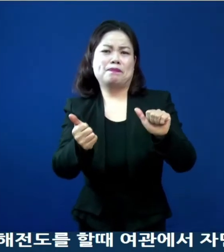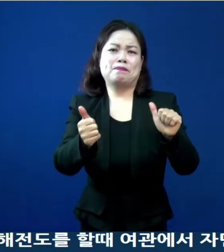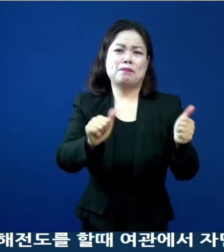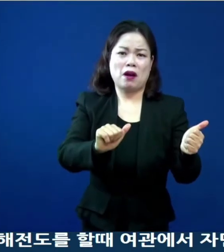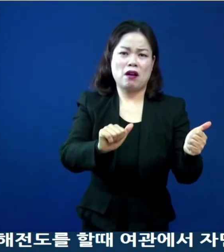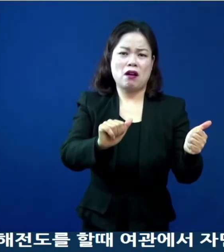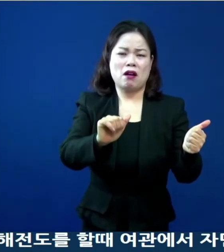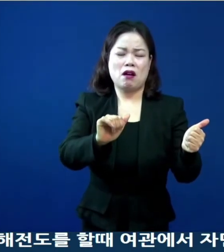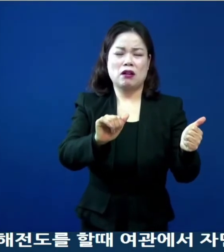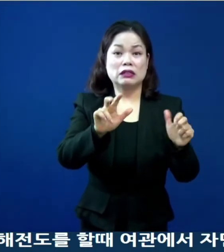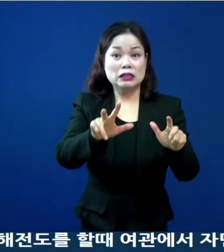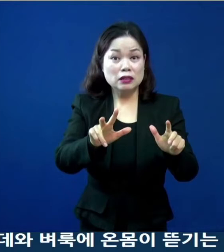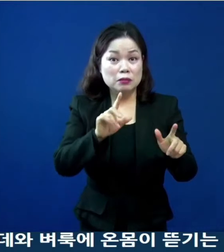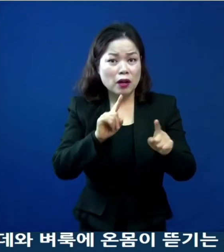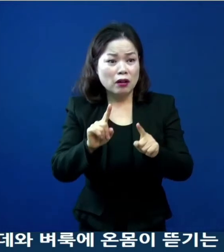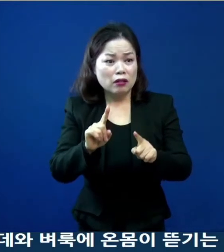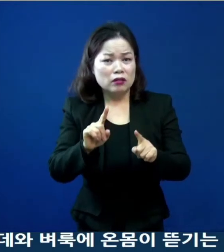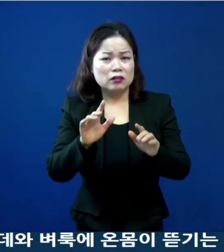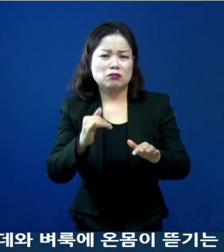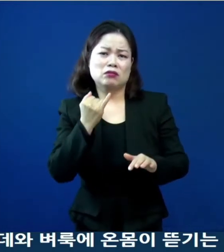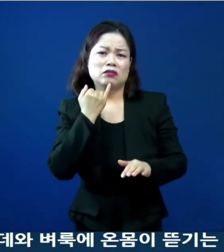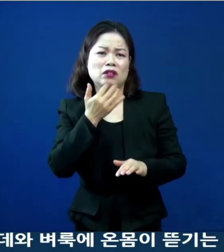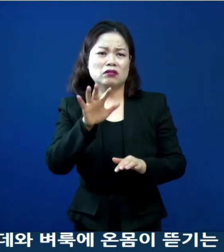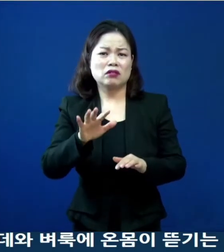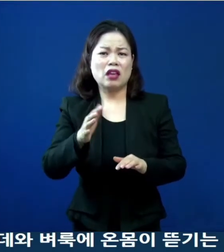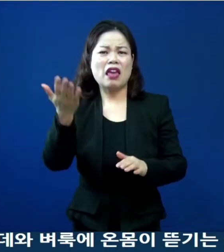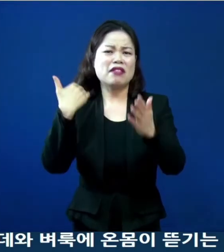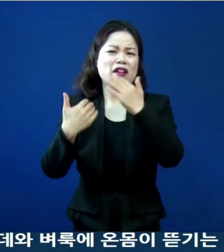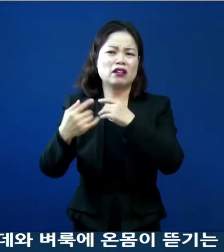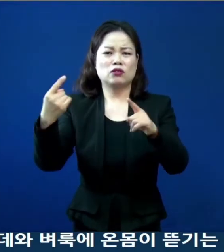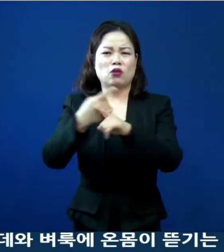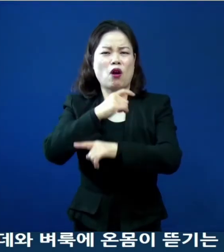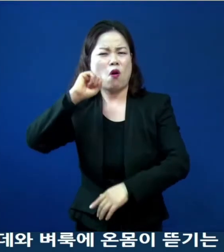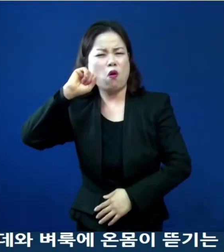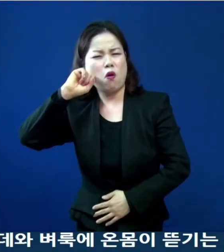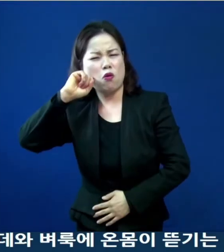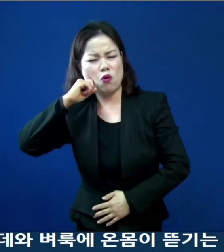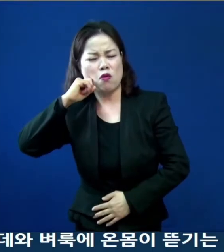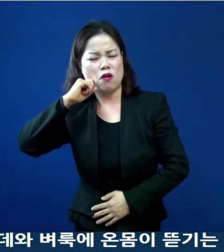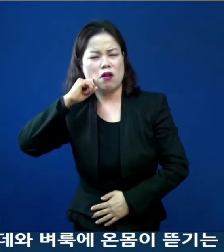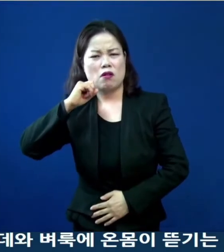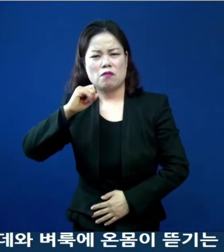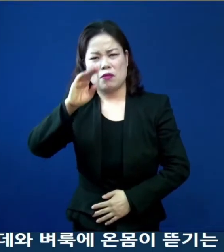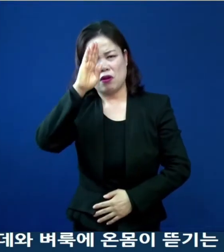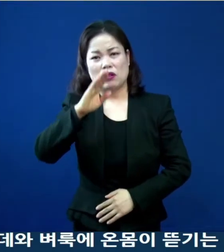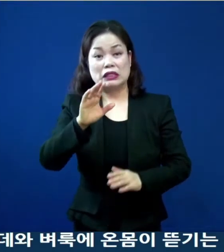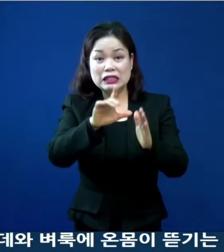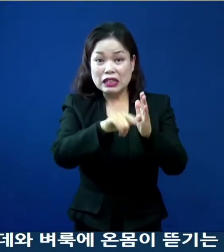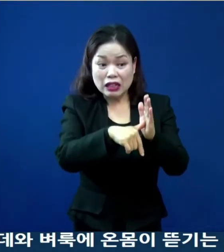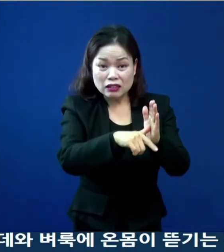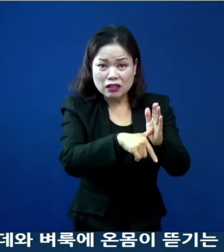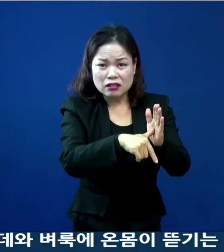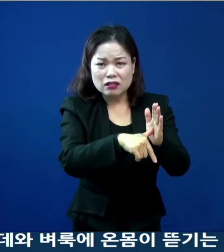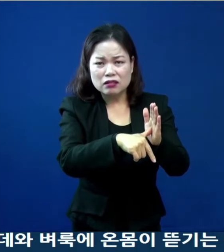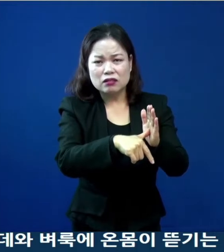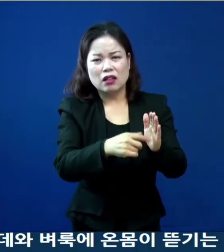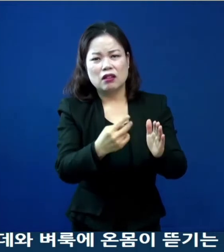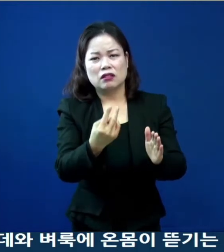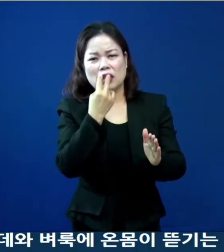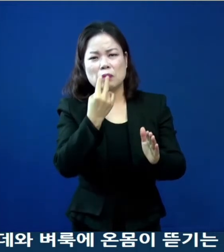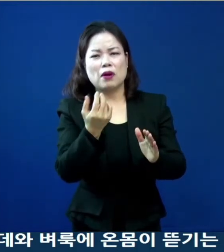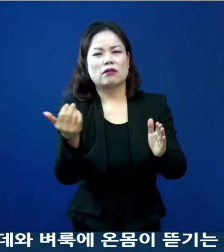빼앗아간 병인데, 지금으로 말하면 아무것도 아닌 그런 치료가 아주 어렵지 않은 그런 병인데, 당시에는 그렇게